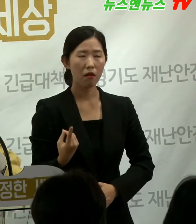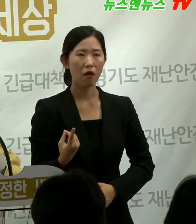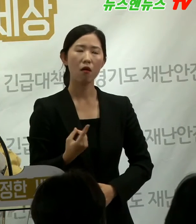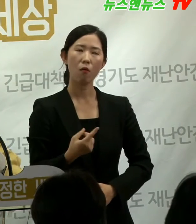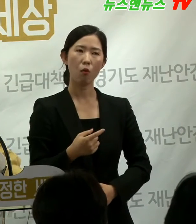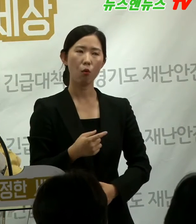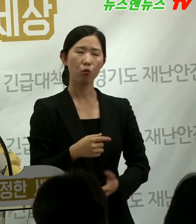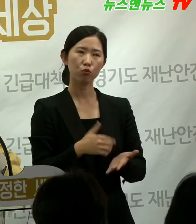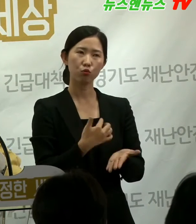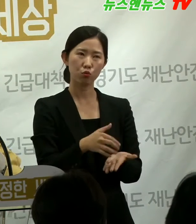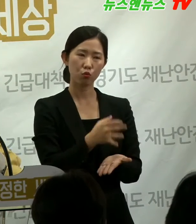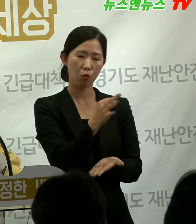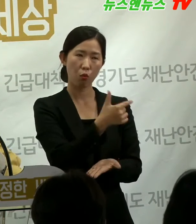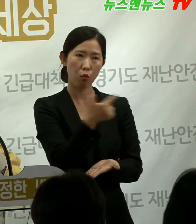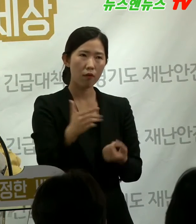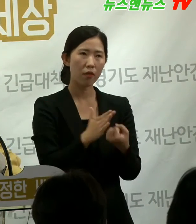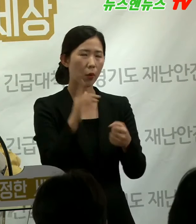가지 고민을 하고 있습니다.